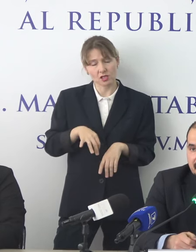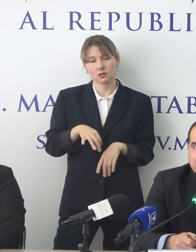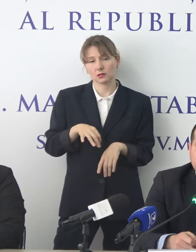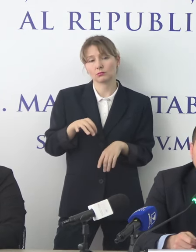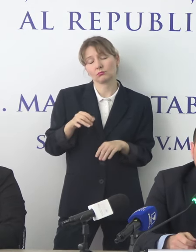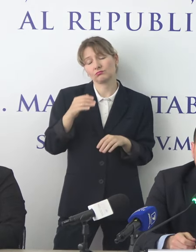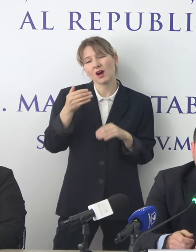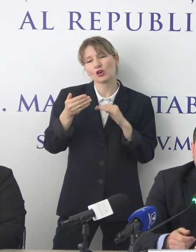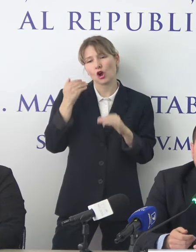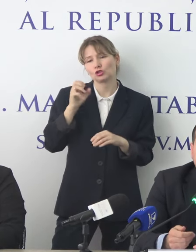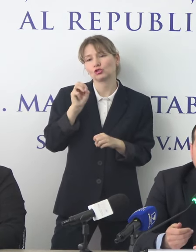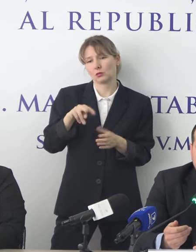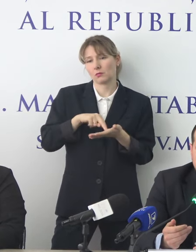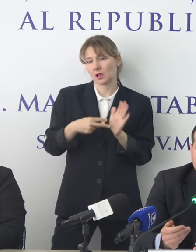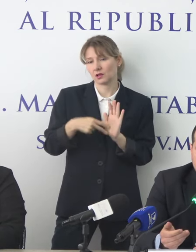mult mai devreme.